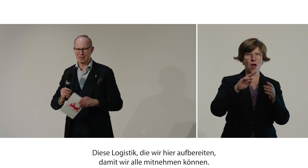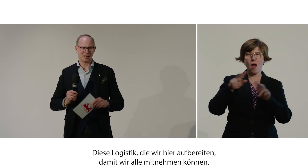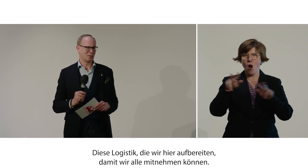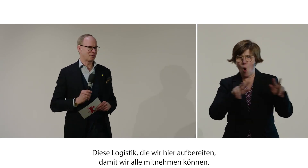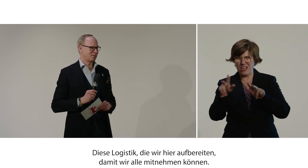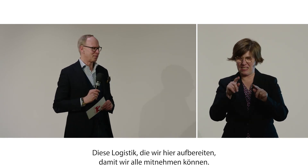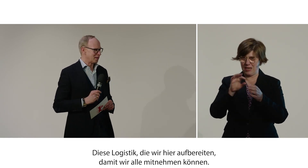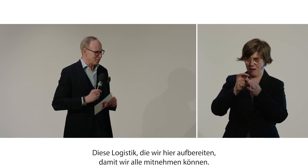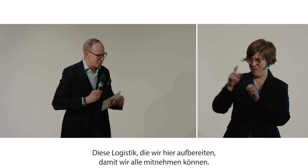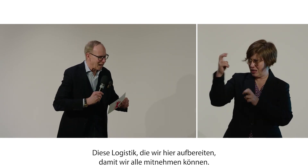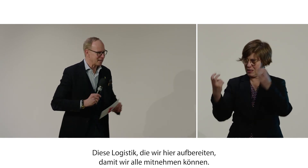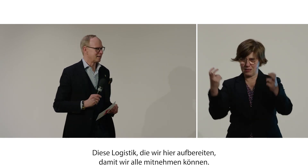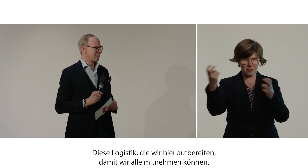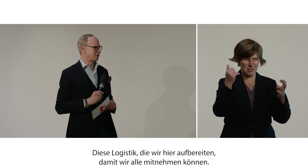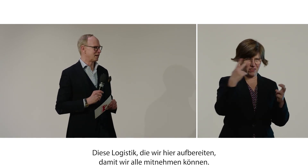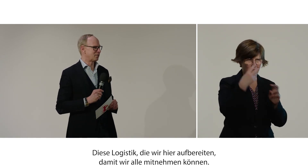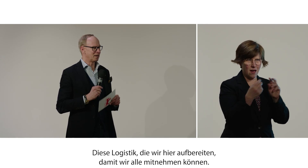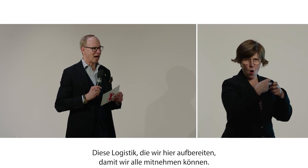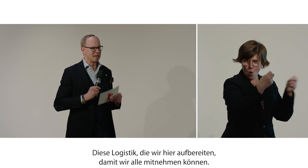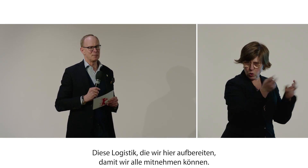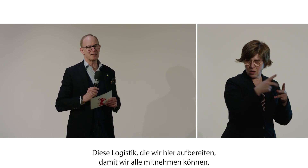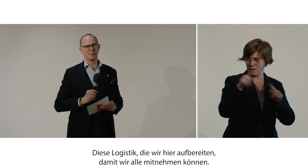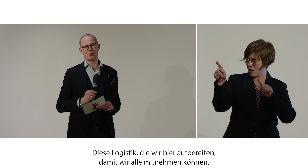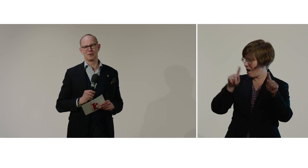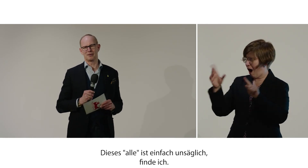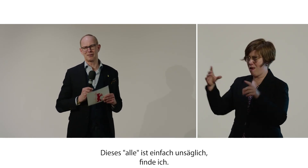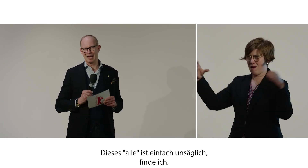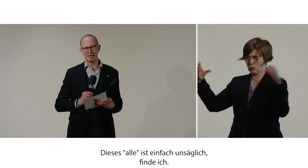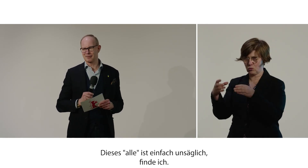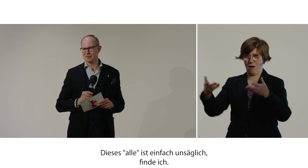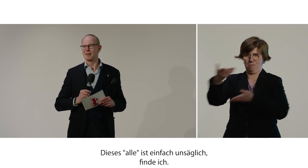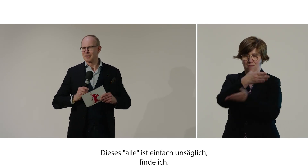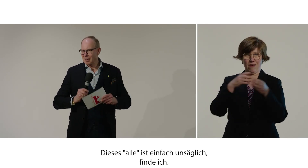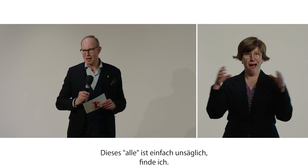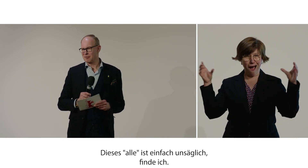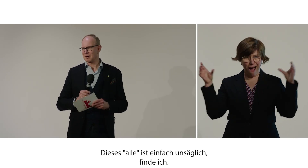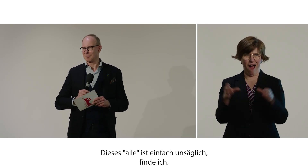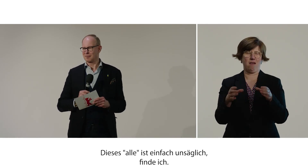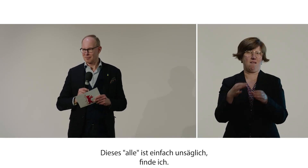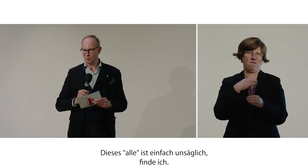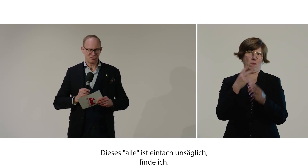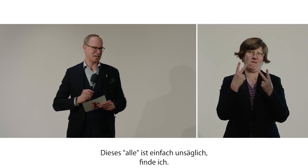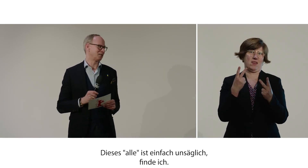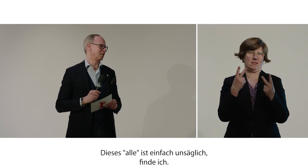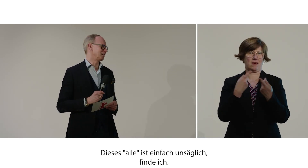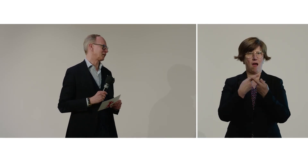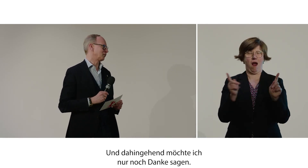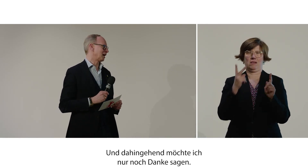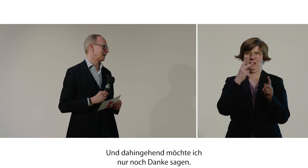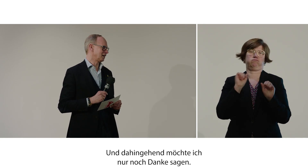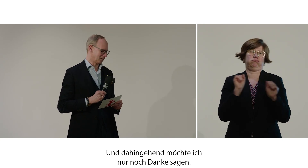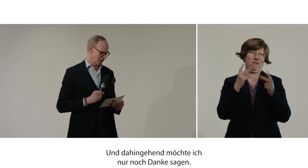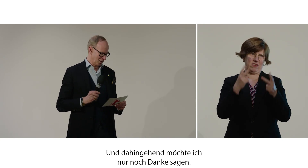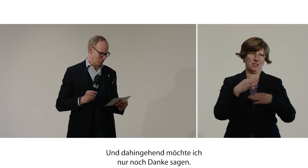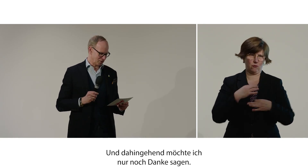Logistik, die wir hier aufbereiten in dem Sinn, dass wir alle mitnehmen können. Und dieses Alle ist einfach unsäglich, finde ich.